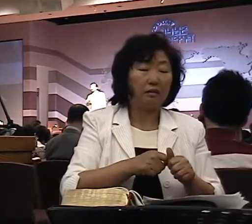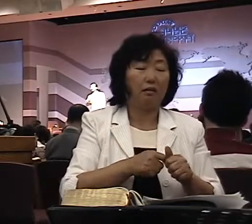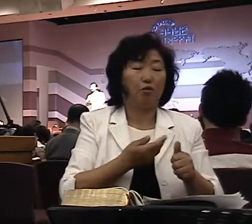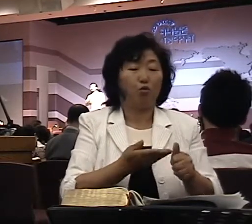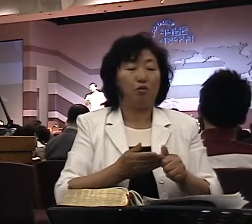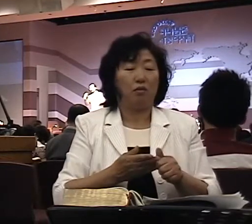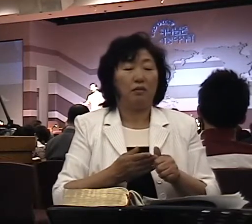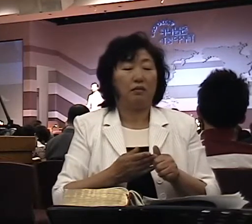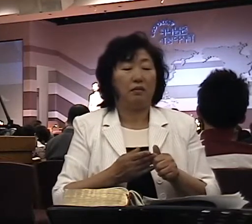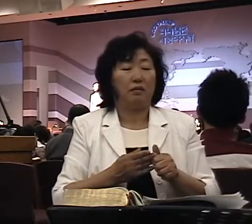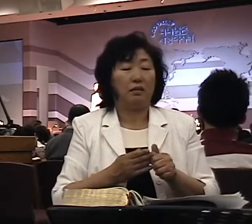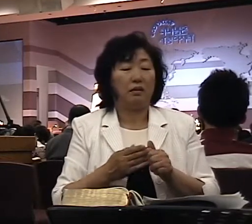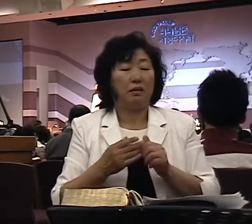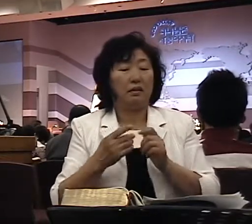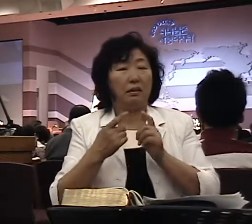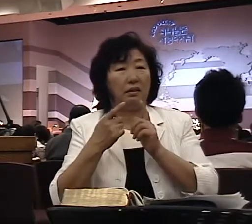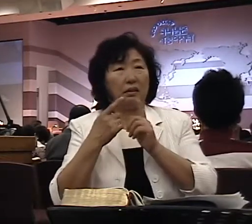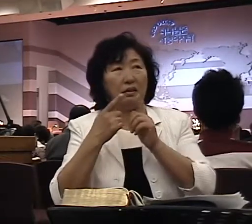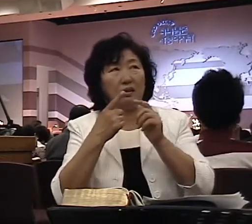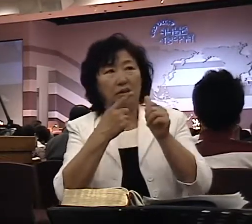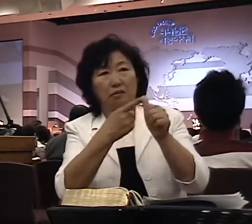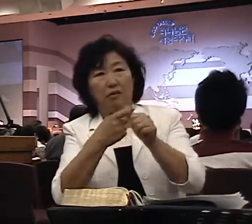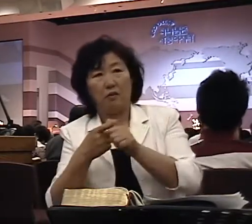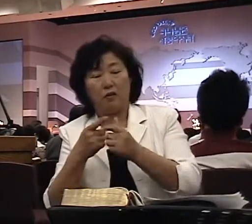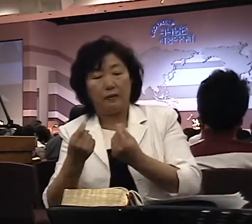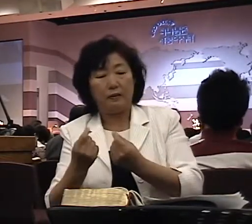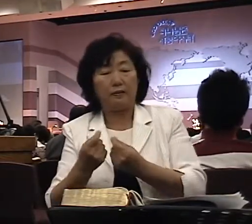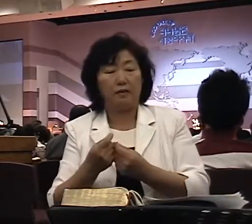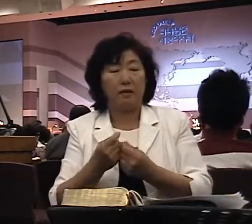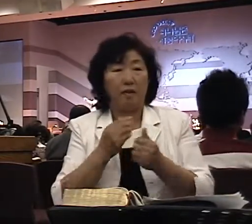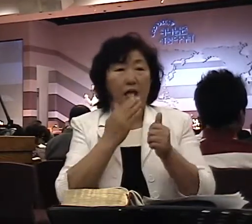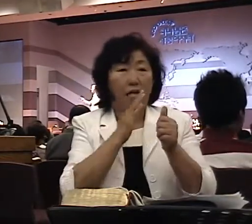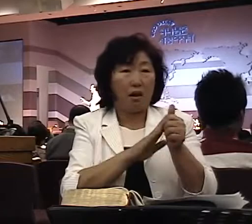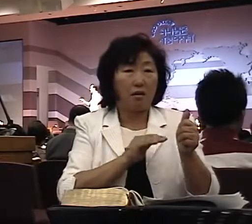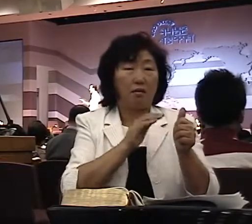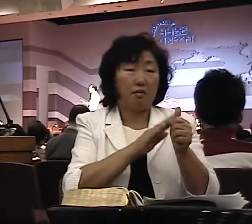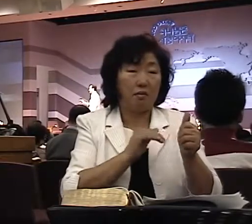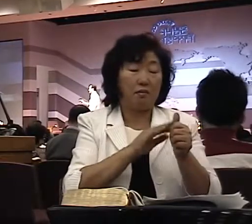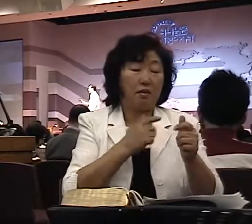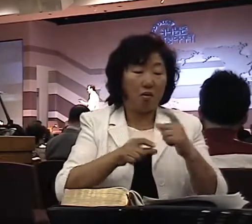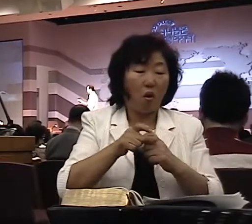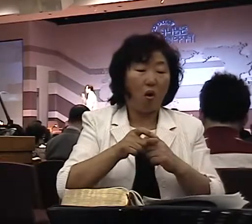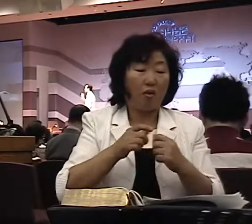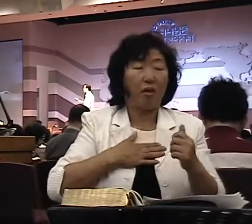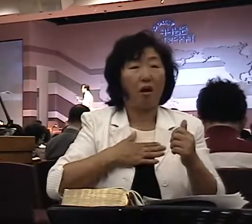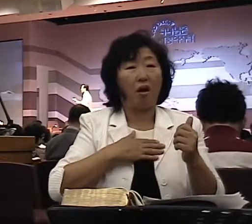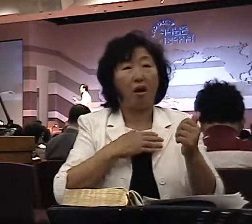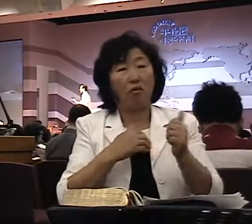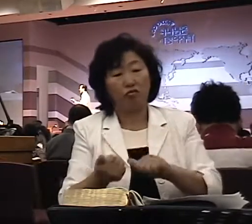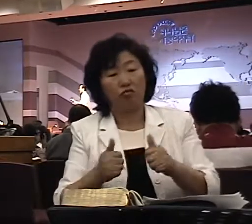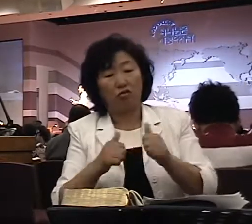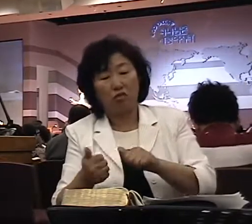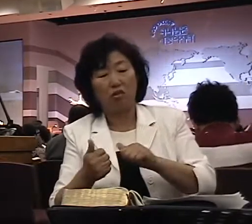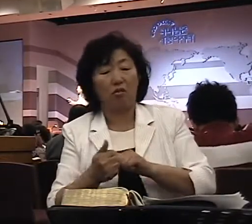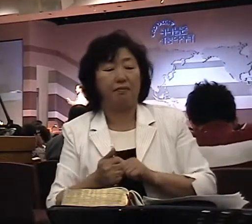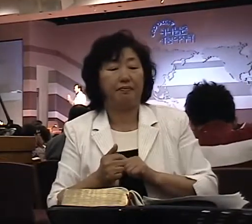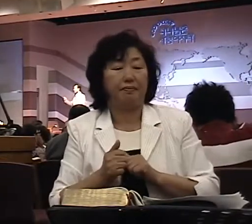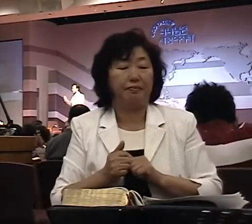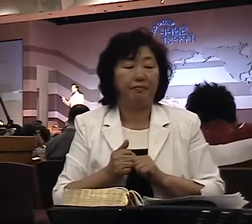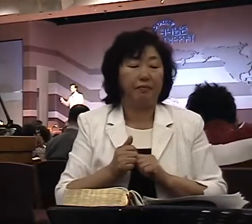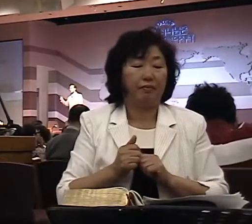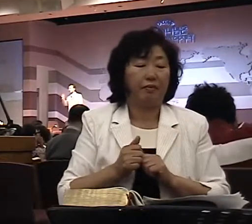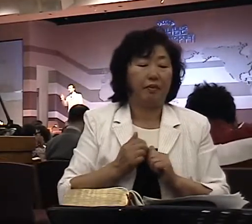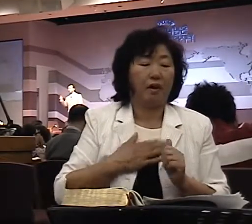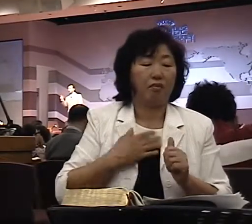하는 그러한 유혹같이 보이죠. 핥으면 핥을수록 내가 죽어갑니다. 내 영성이 죽어갑니다.